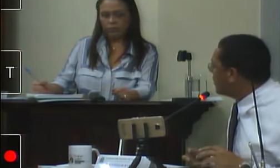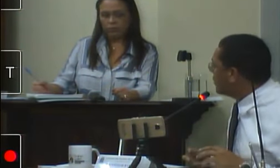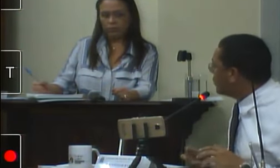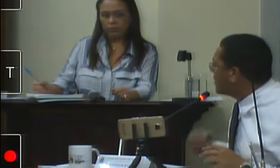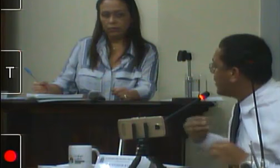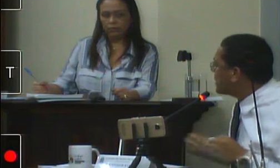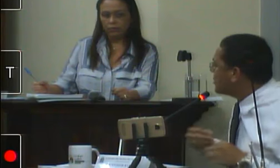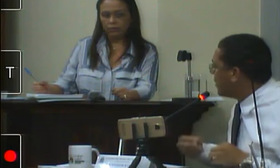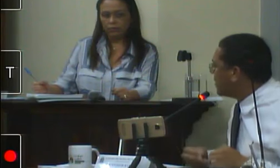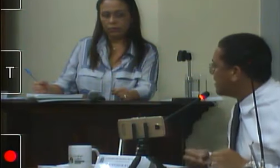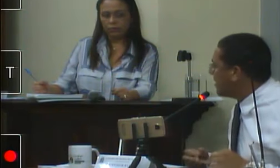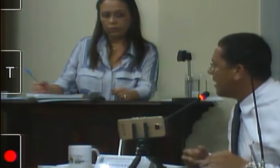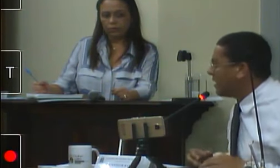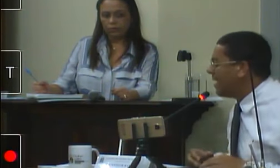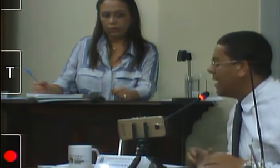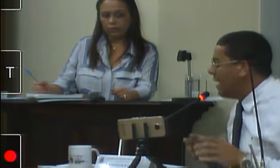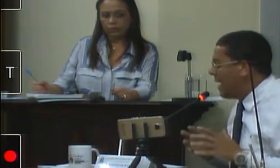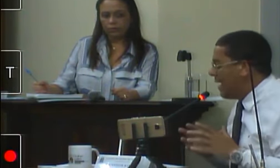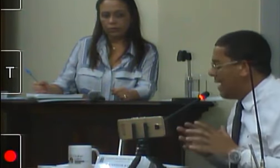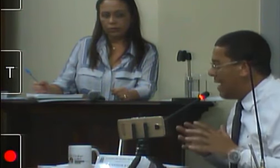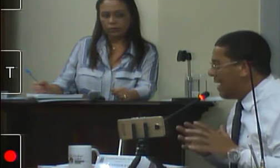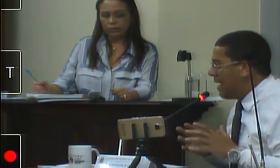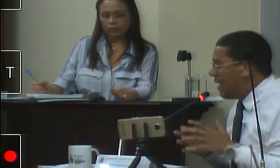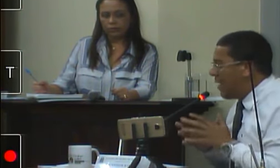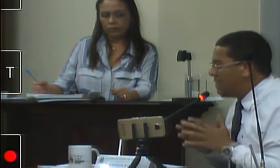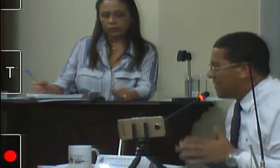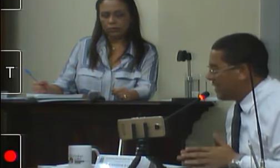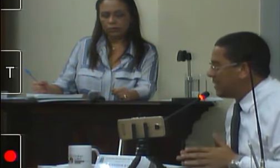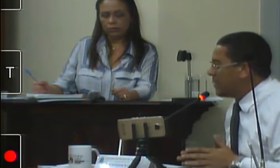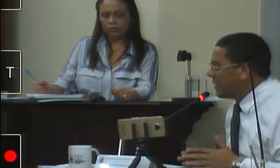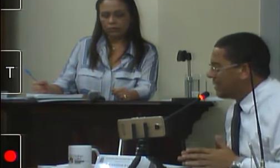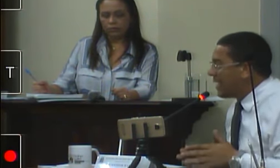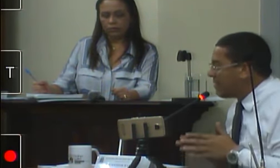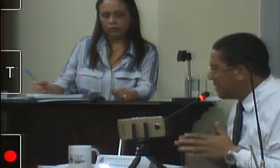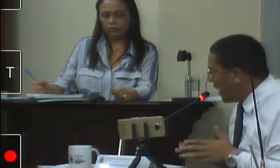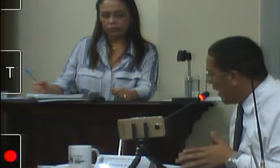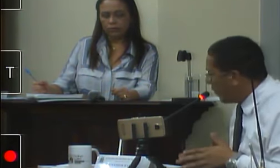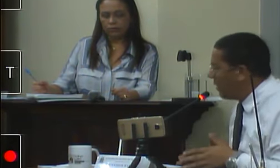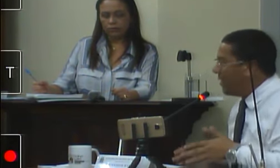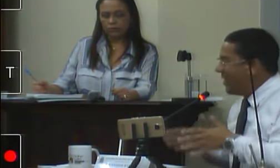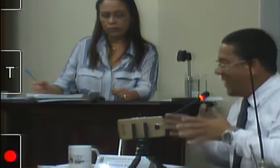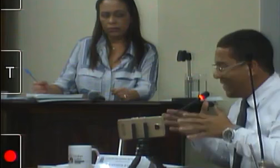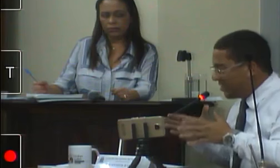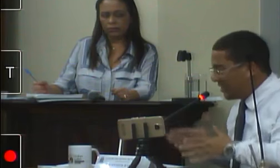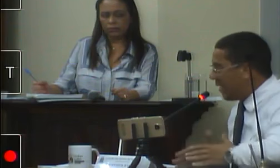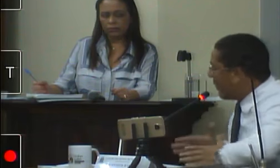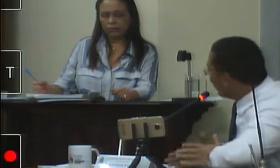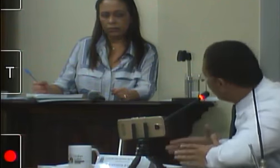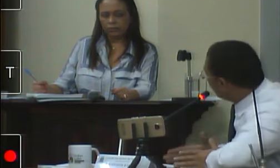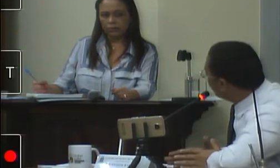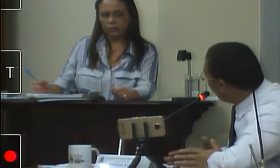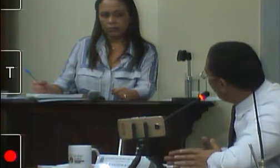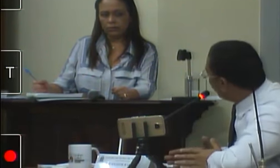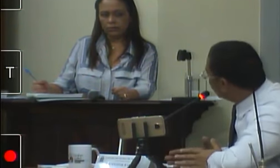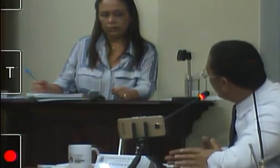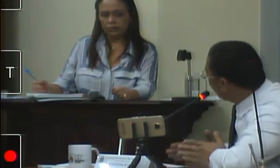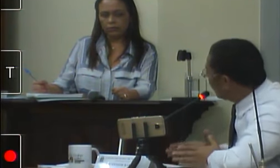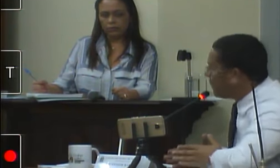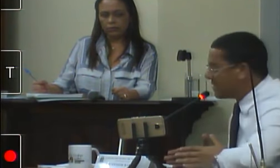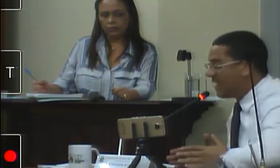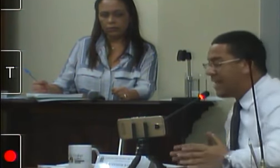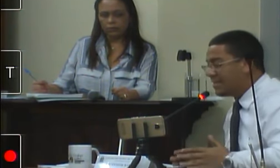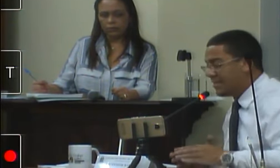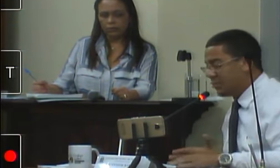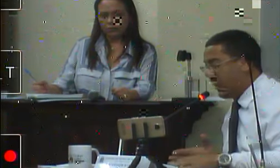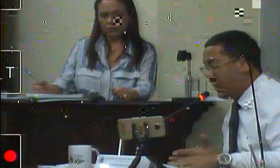os 3 minutos, até para sistematizar, tá? A vigilância sanitária Vigiágua, ela está aberta a toda a população que queira